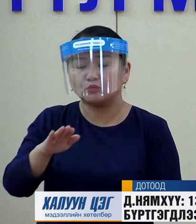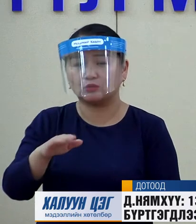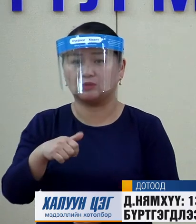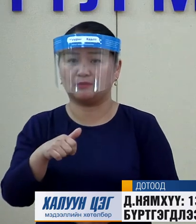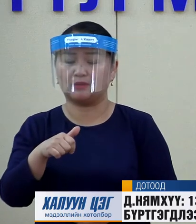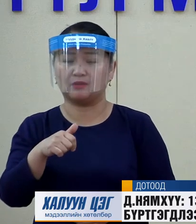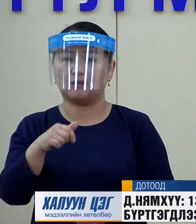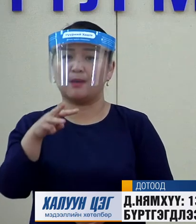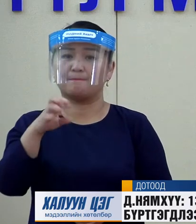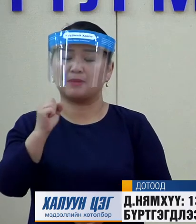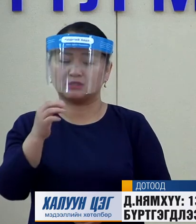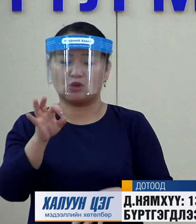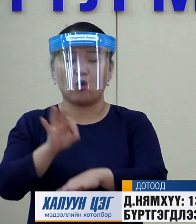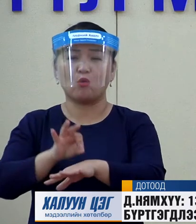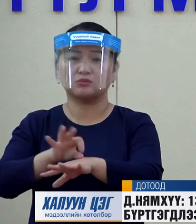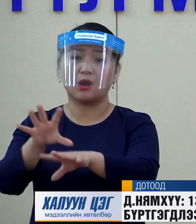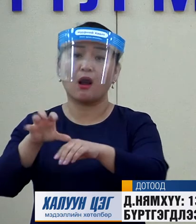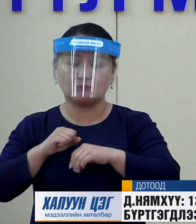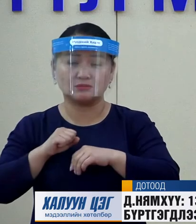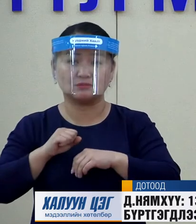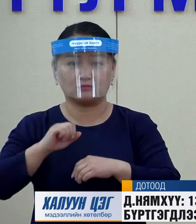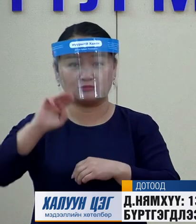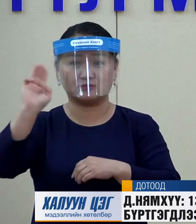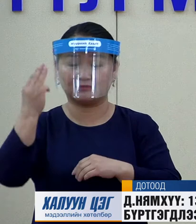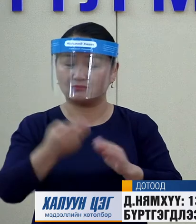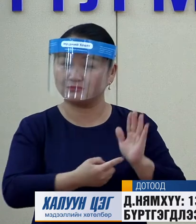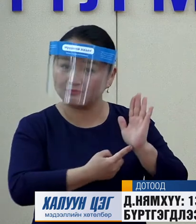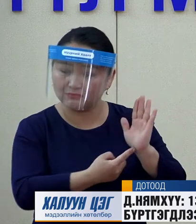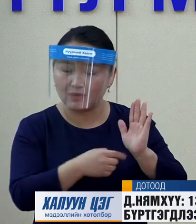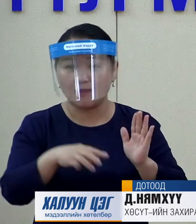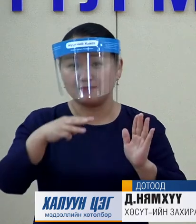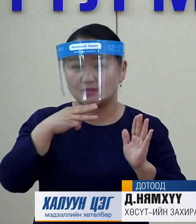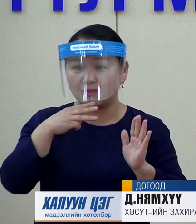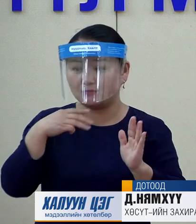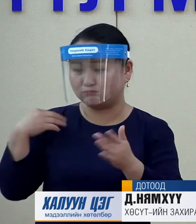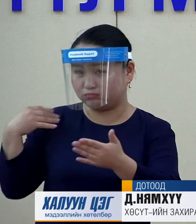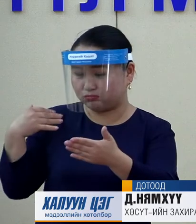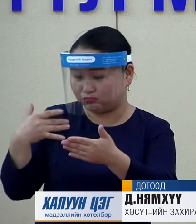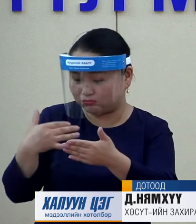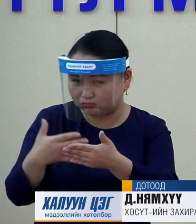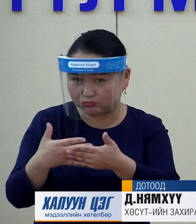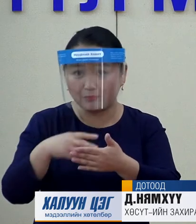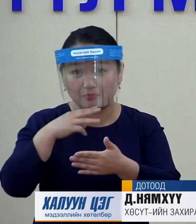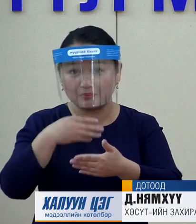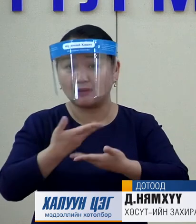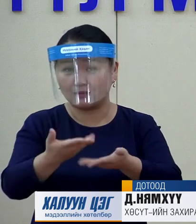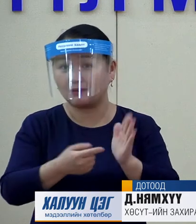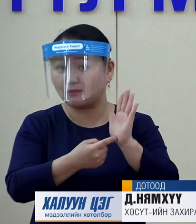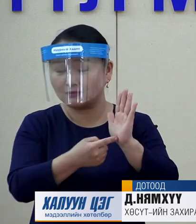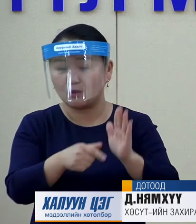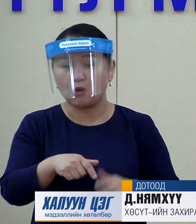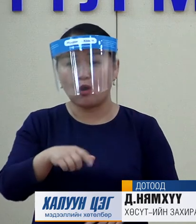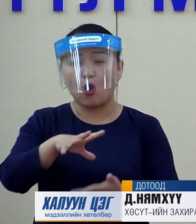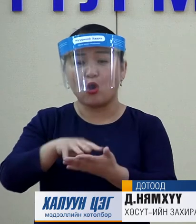их халдвар авсан байгаа нь өнгөрсөн мэдээнүүдээр харагдж байгаа. Үнэхээр одоо оюутнууд маань